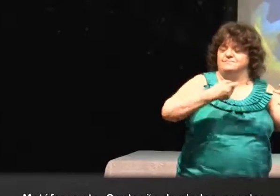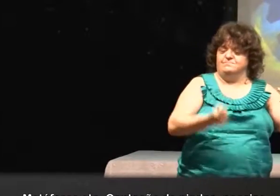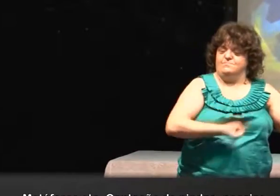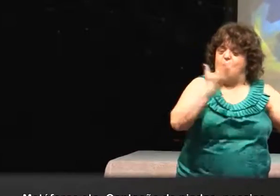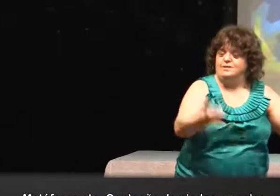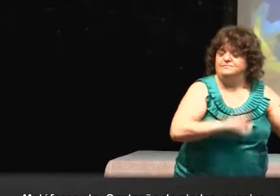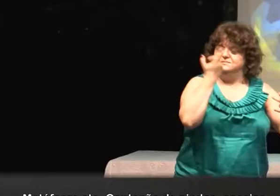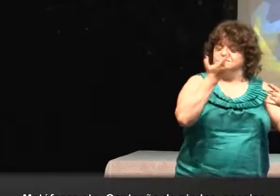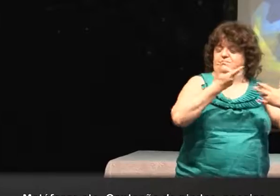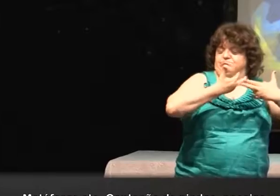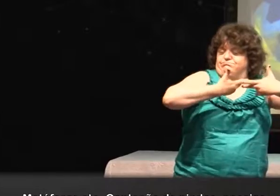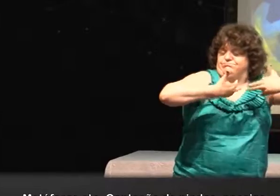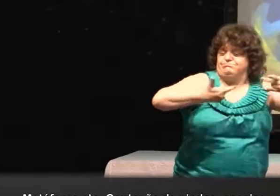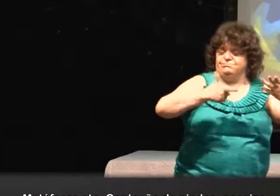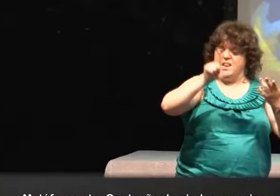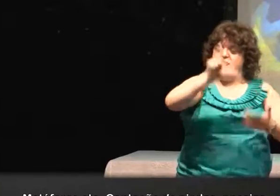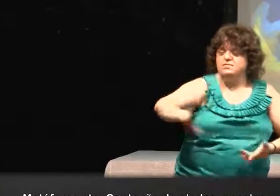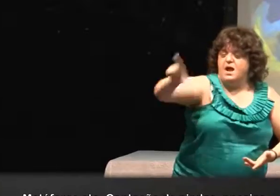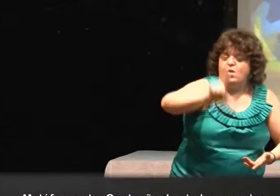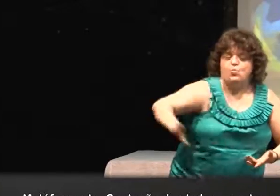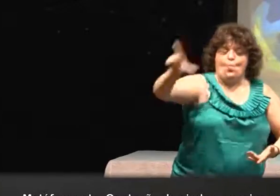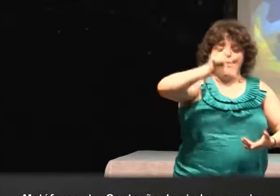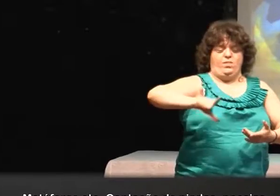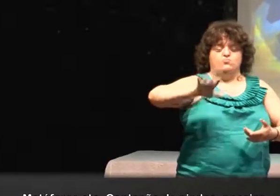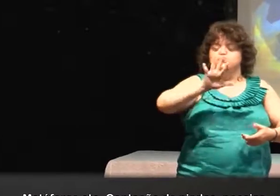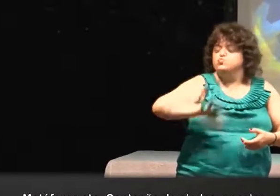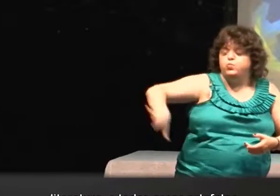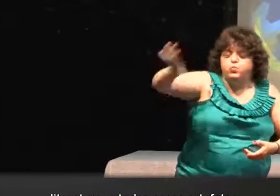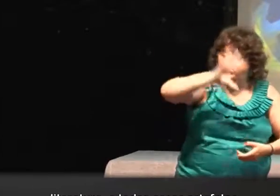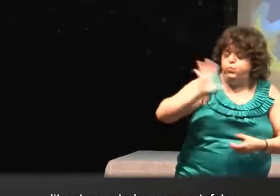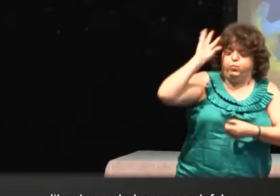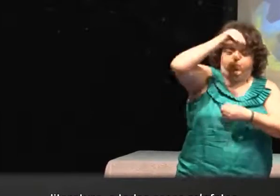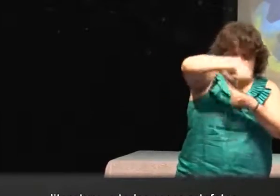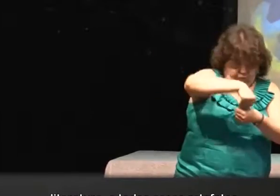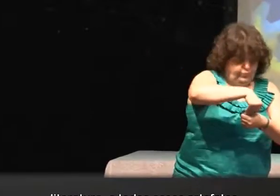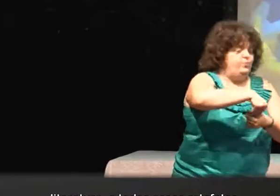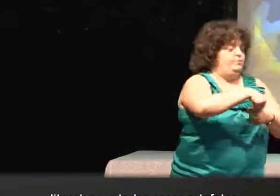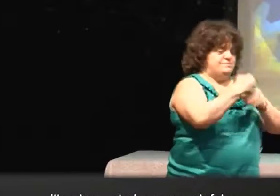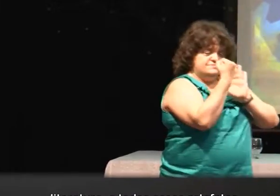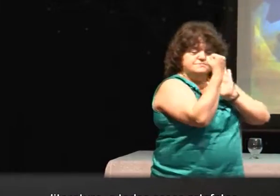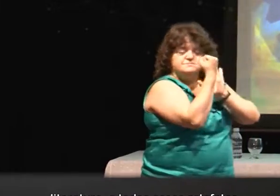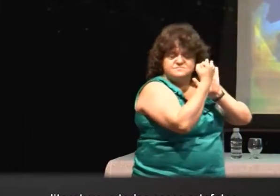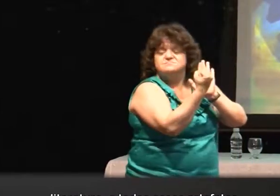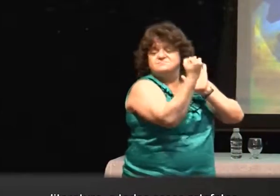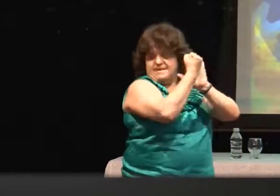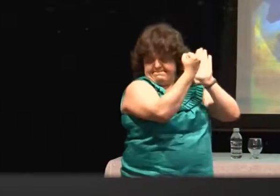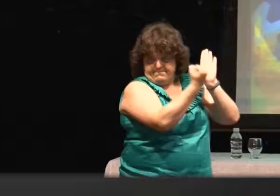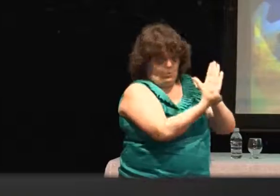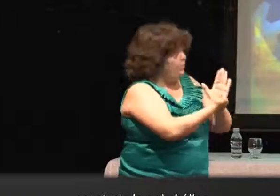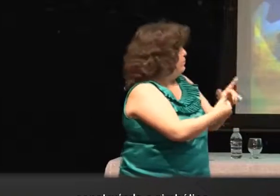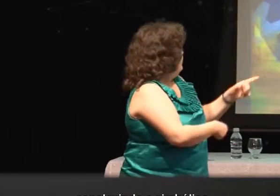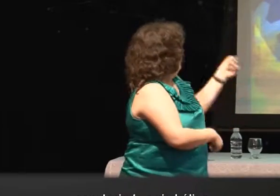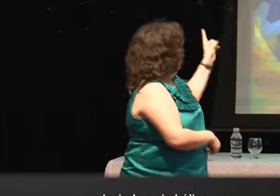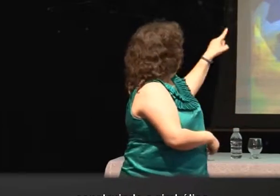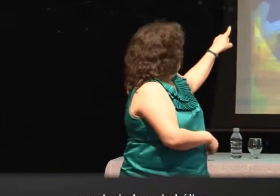etc., contação de piadas, poesias, literatura e todos esses artefatos,